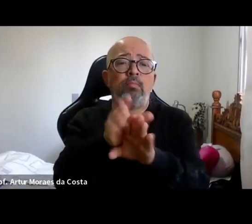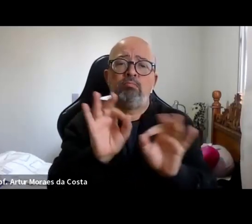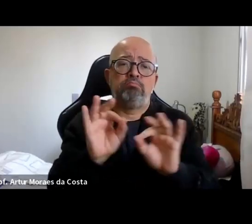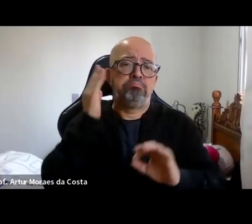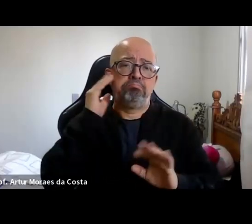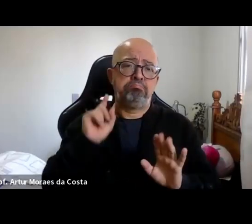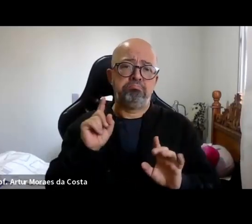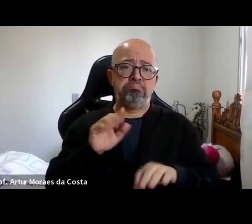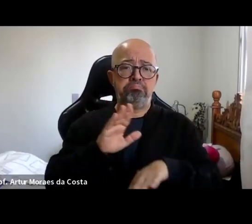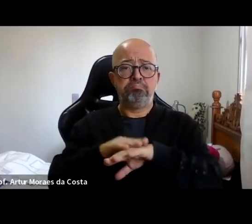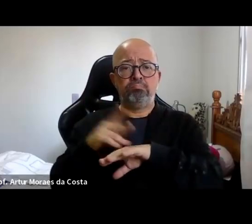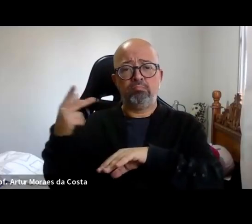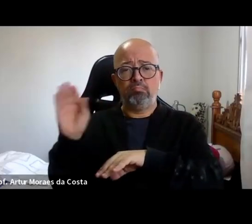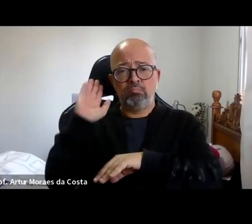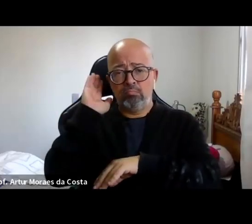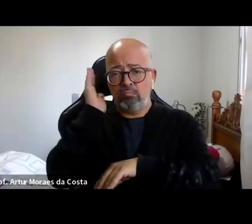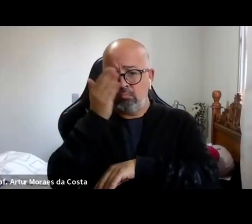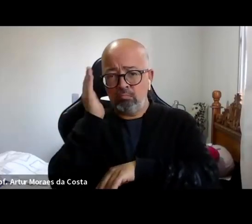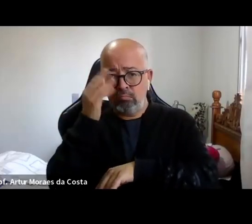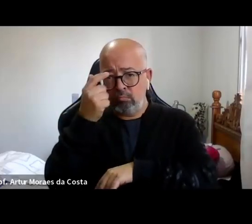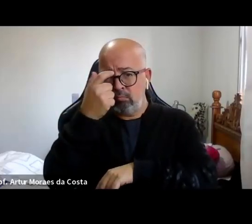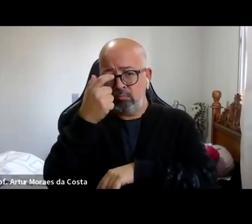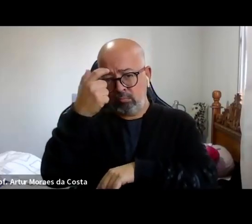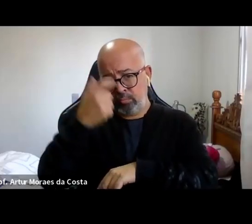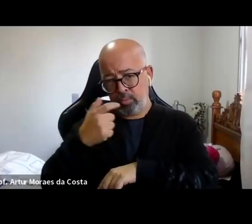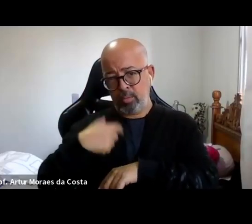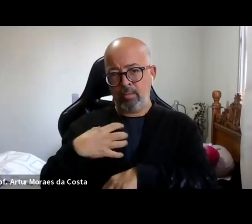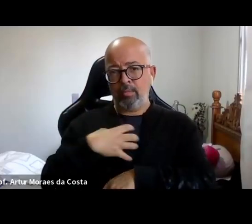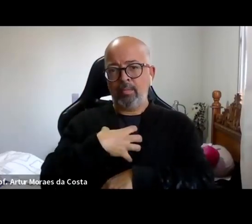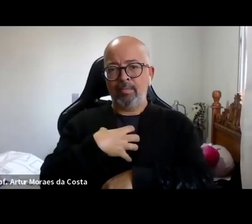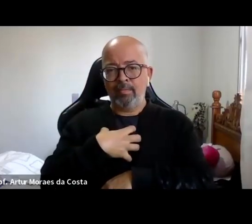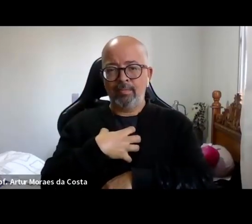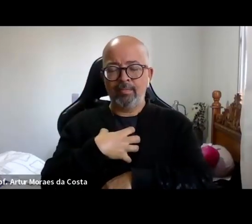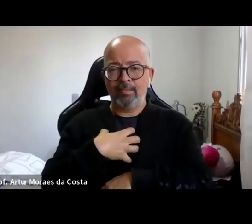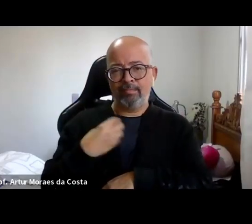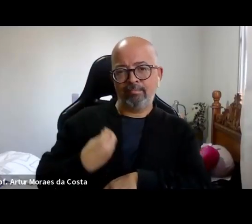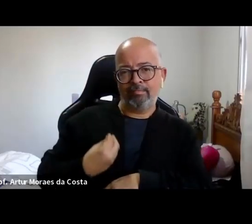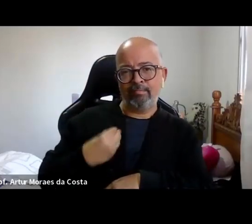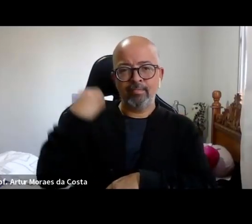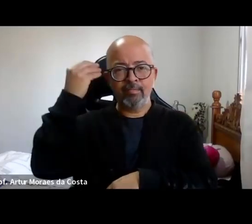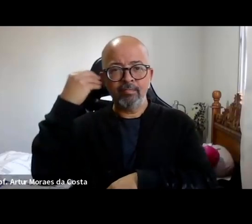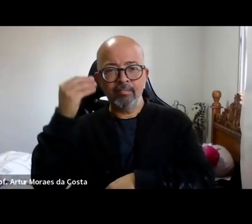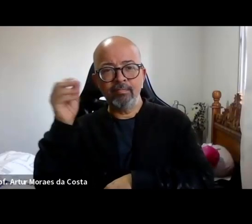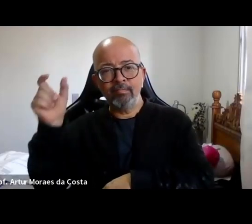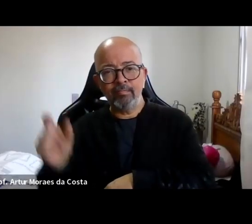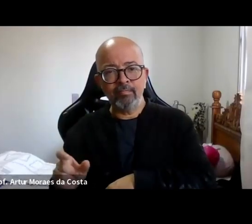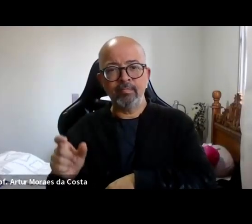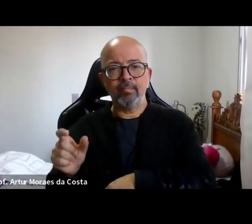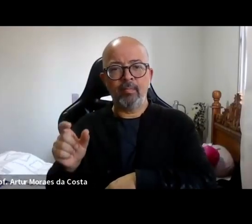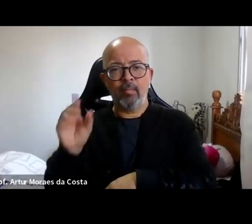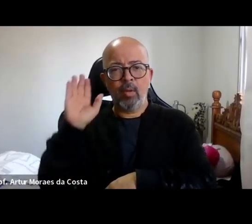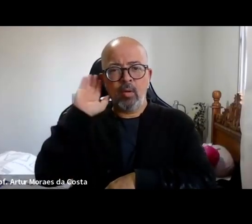y luego eh eh describirle Y complementar cosas que no pude hacer mientras estuvo involucrada en